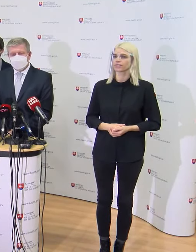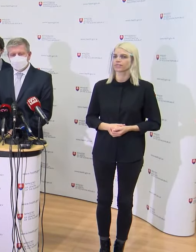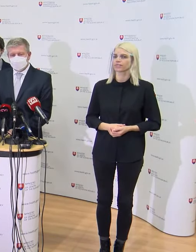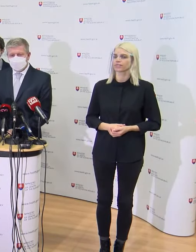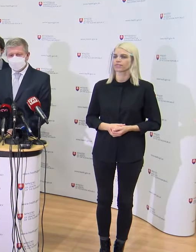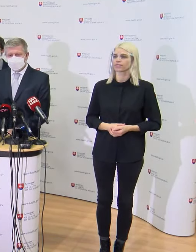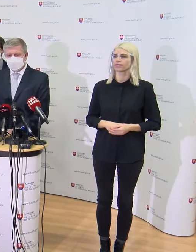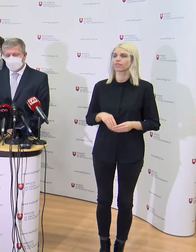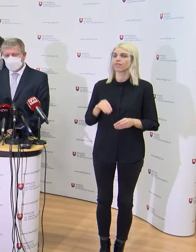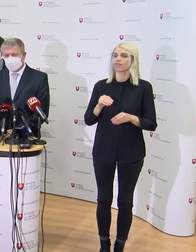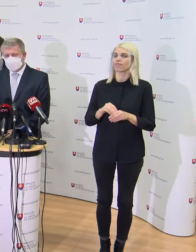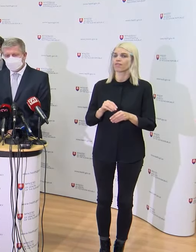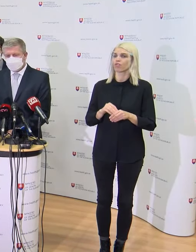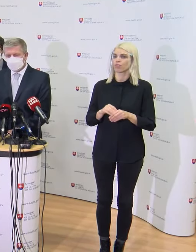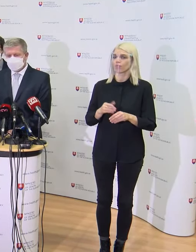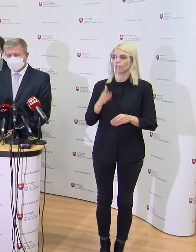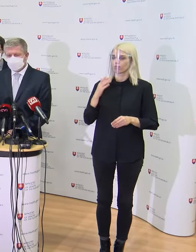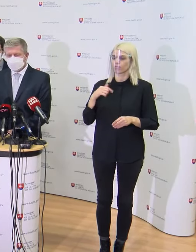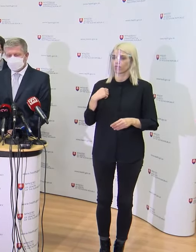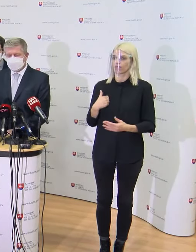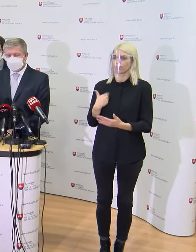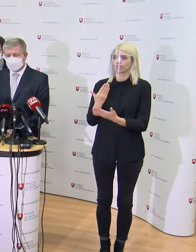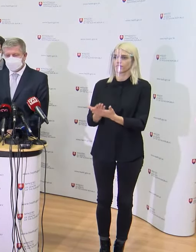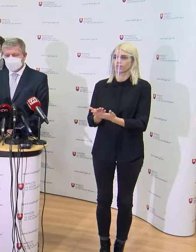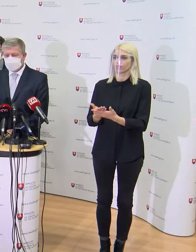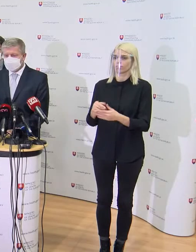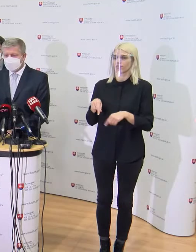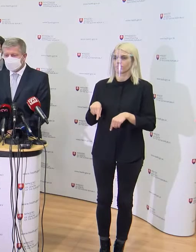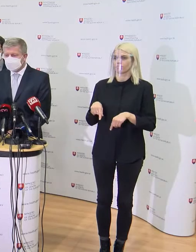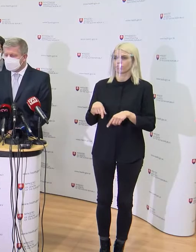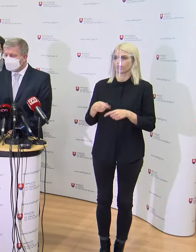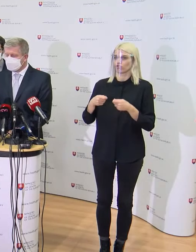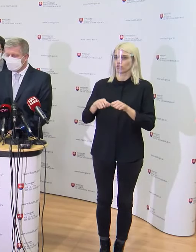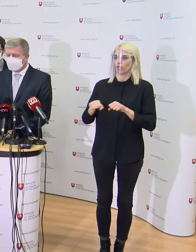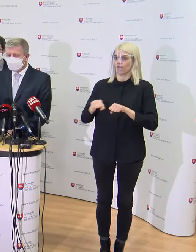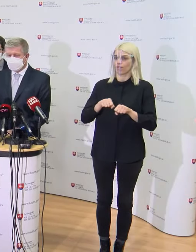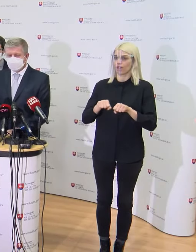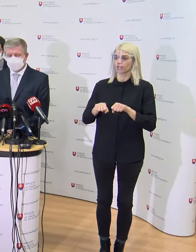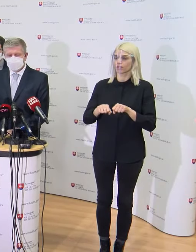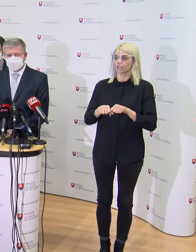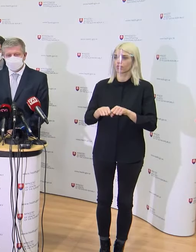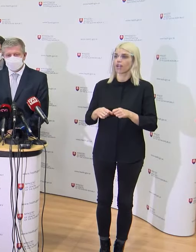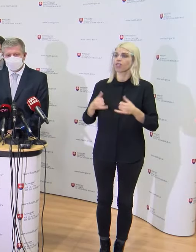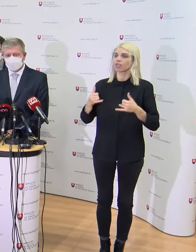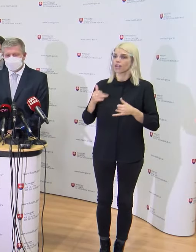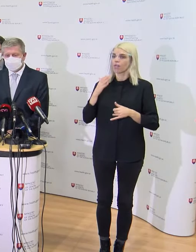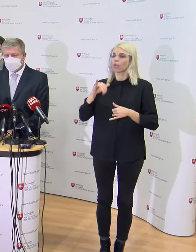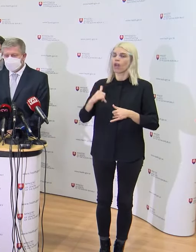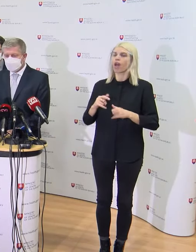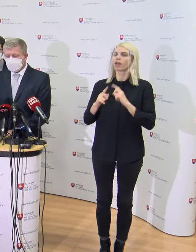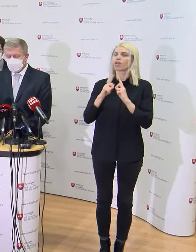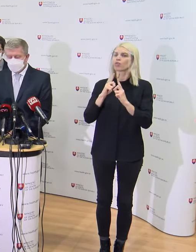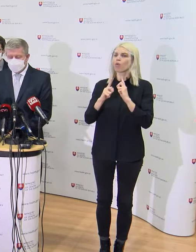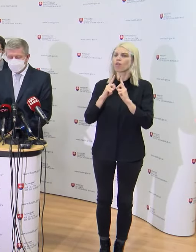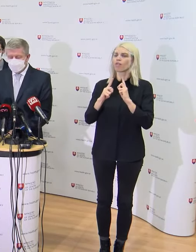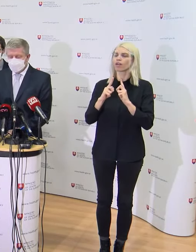teda zavedenie budem predkladať členom vlády a dnes o tom budeme rokovať aj